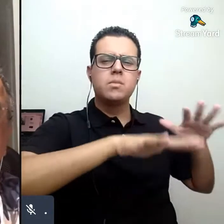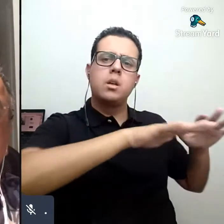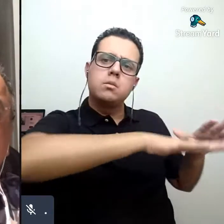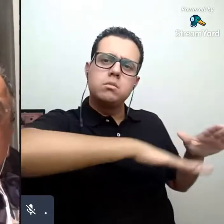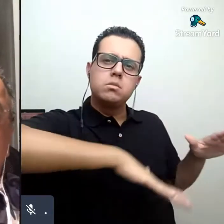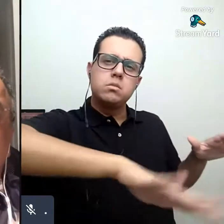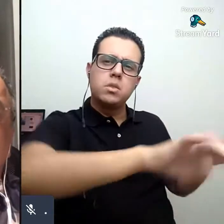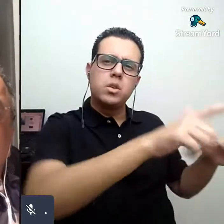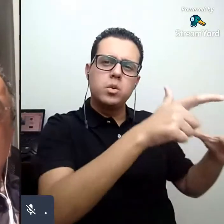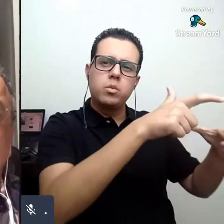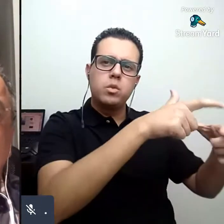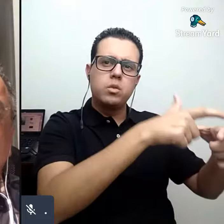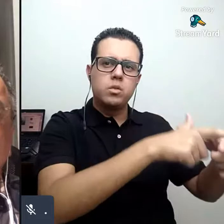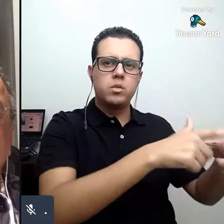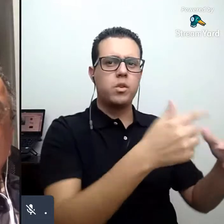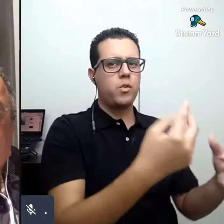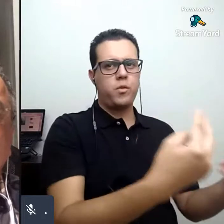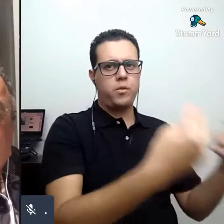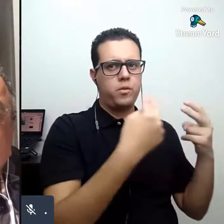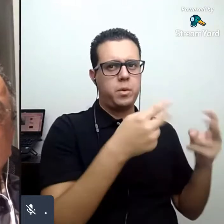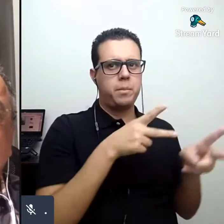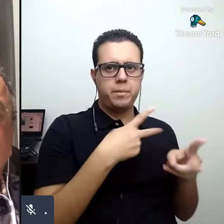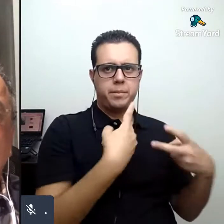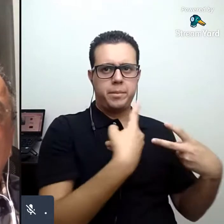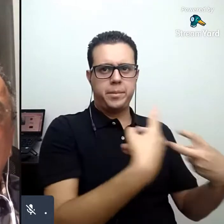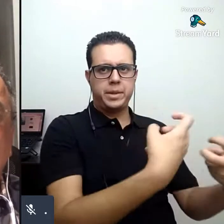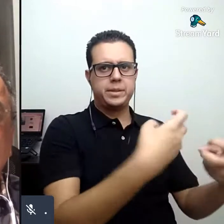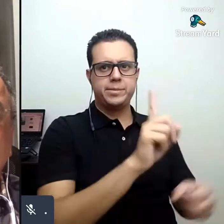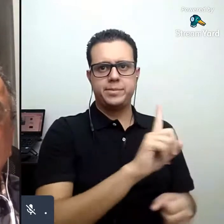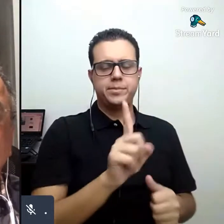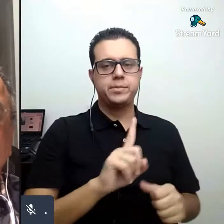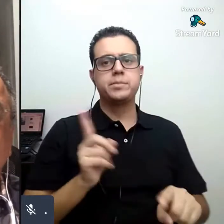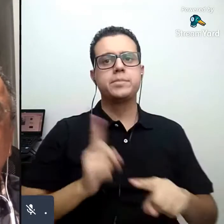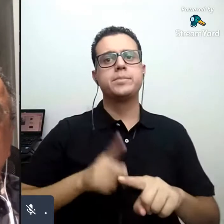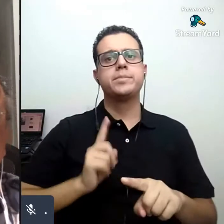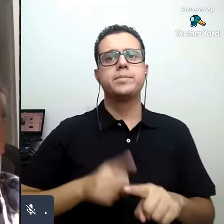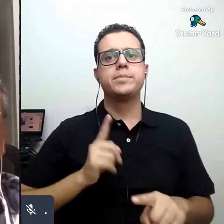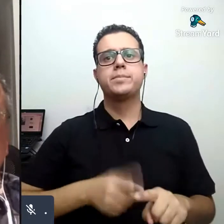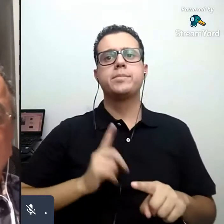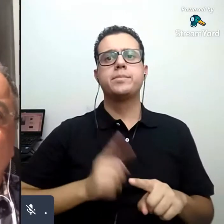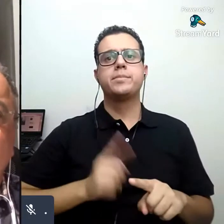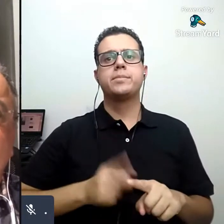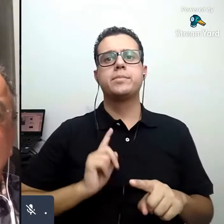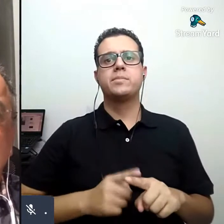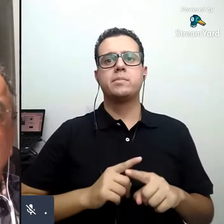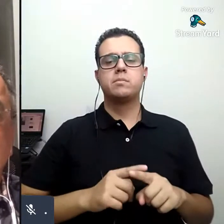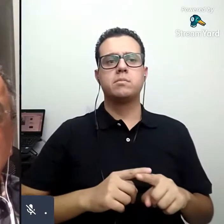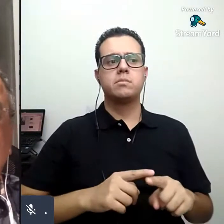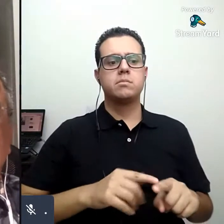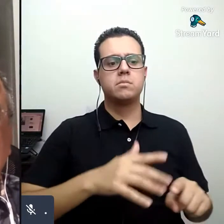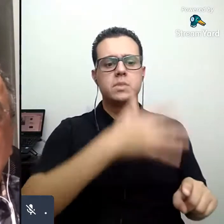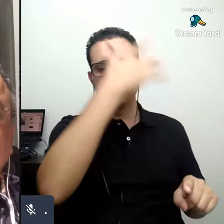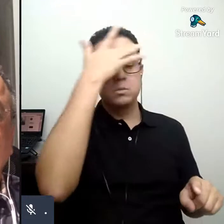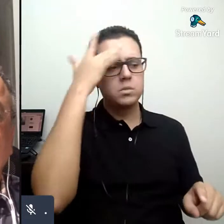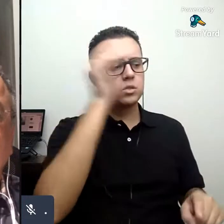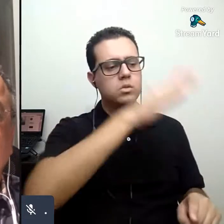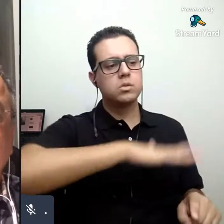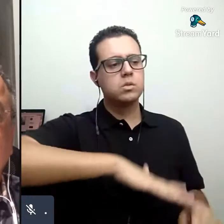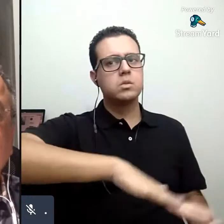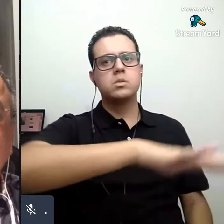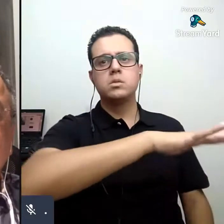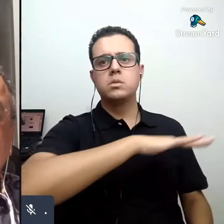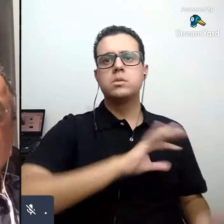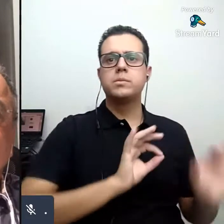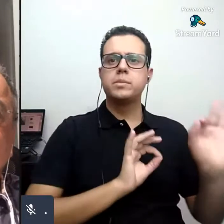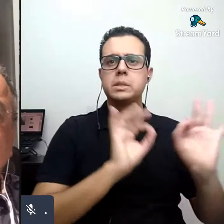tem nenhum grande preparo, o auditório não é preparado para